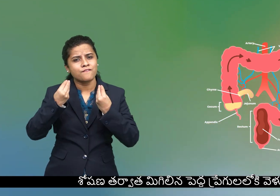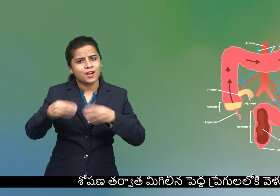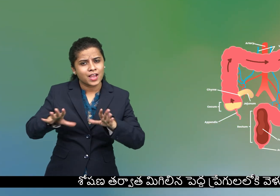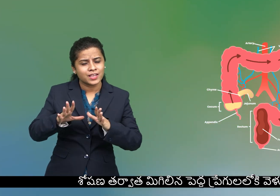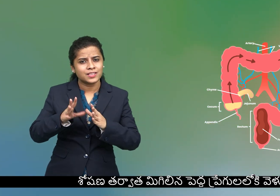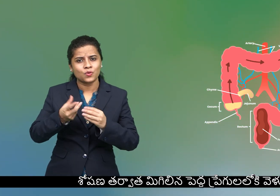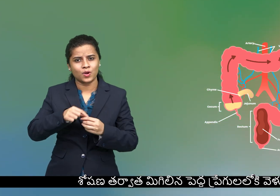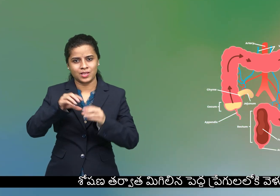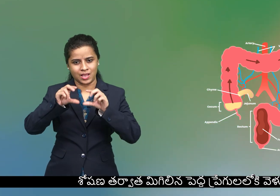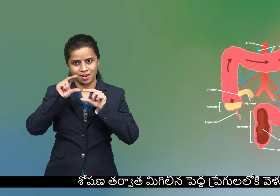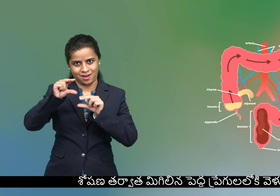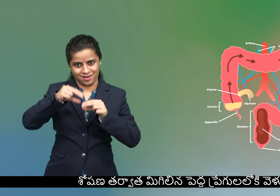వెళుతుంది.